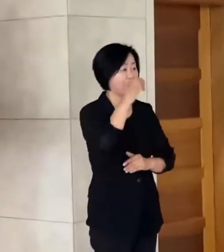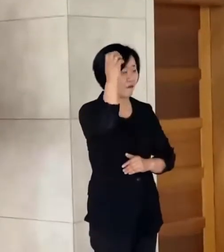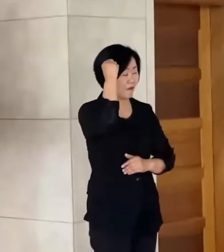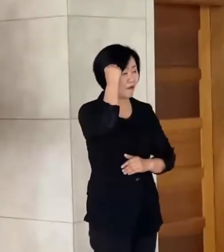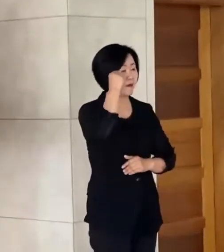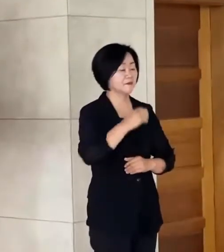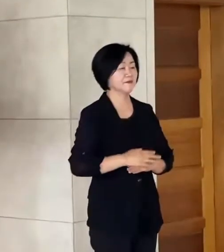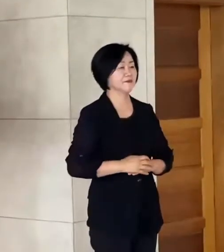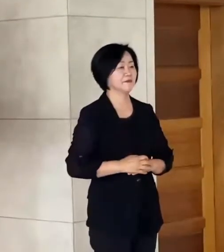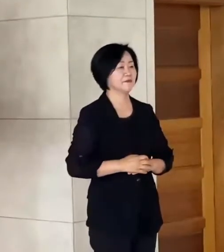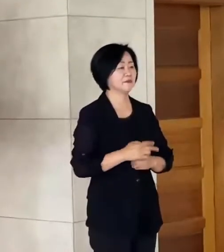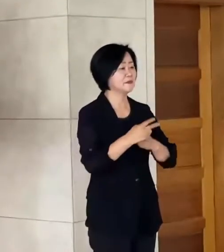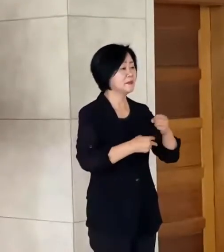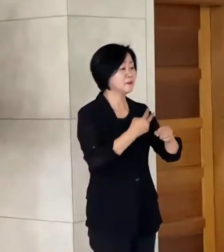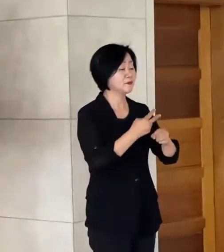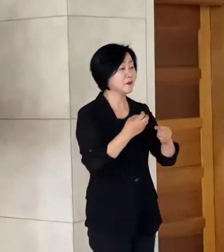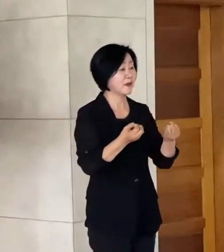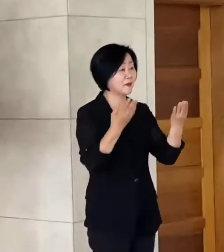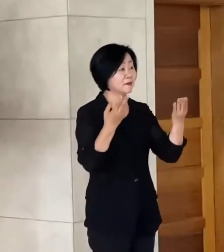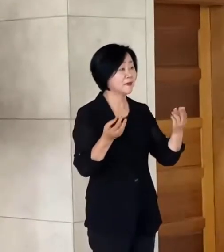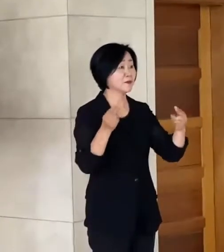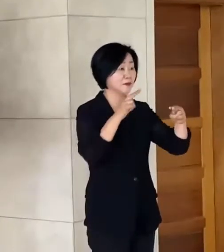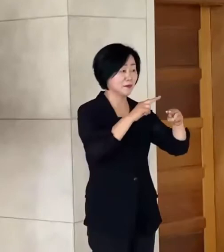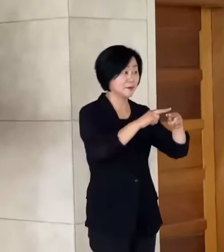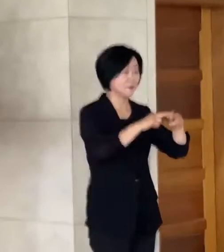2주년을 또 좀 해볼까 그랬는데